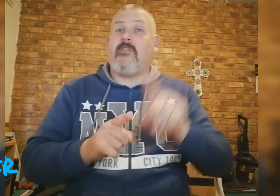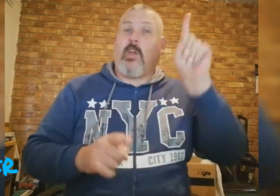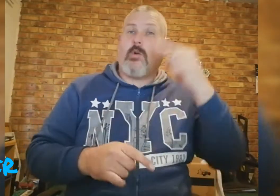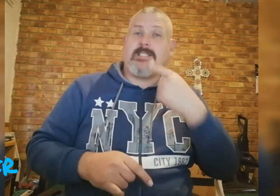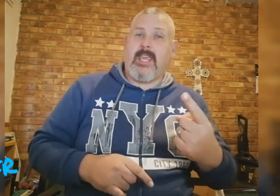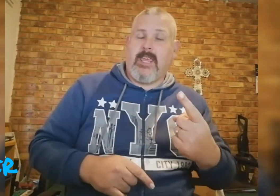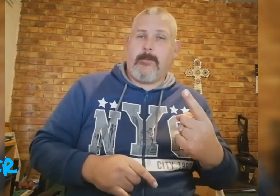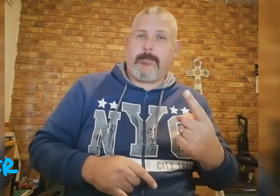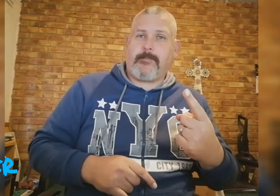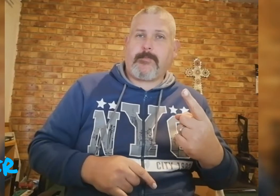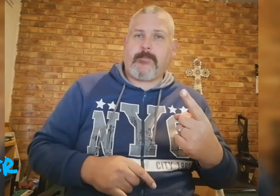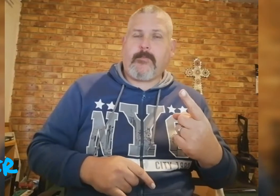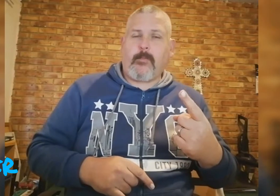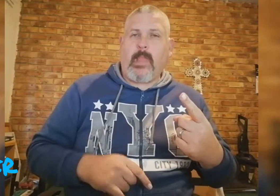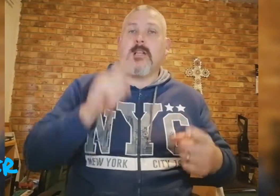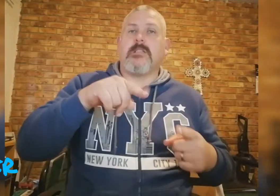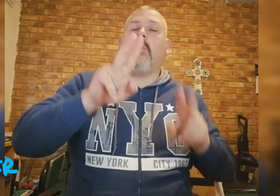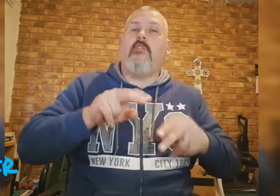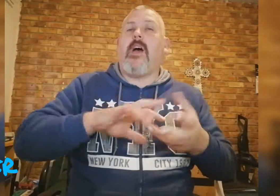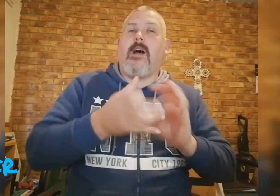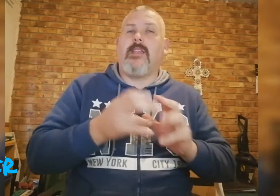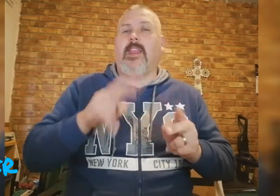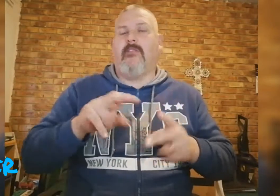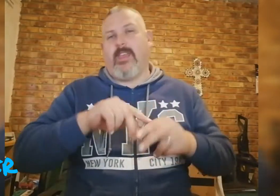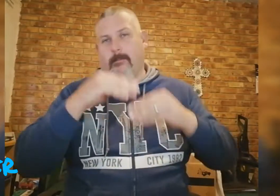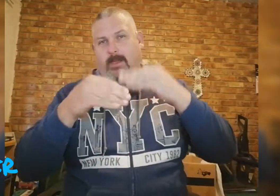selfde God sê, van nieuwe aarde en nieuwe hemel.